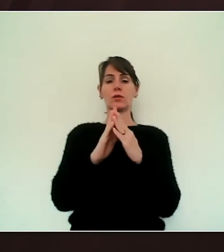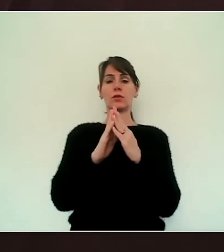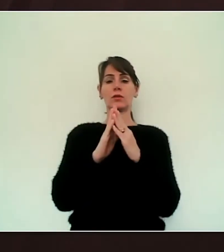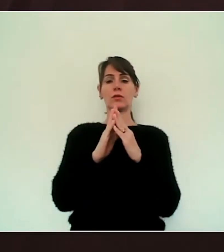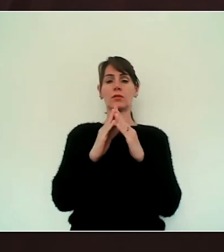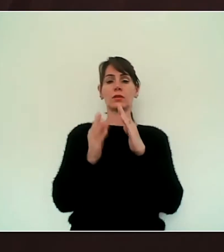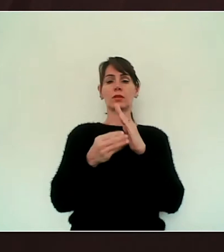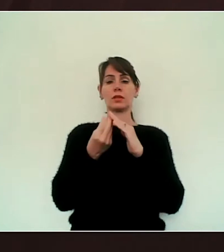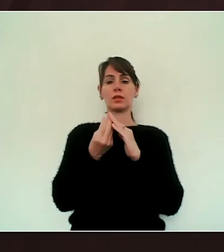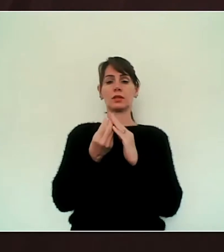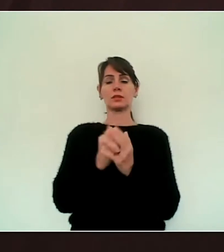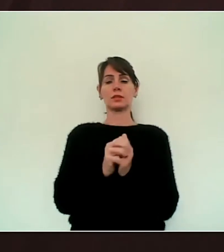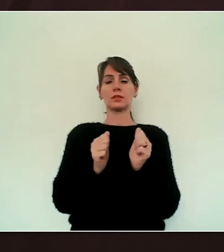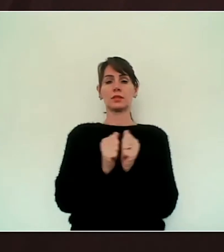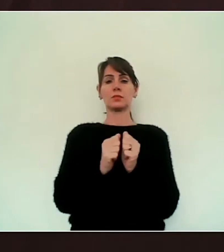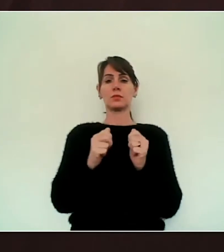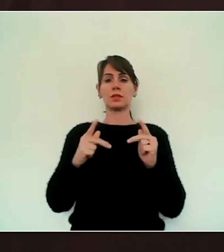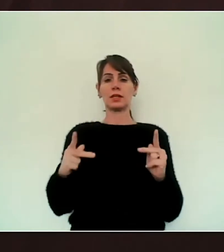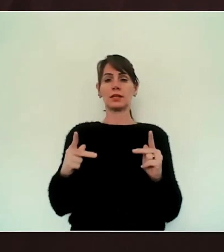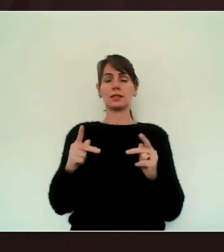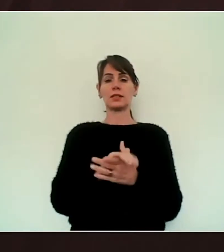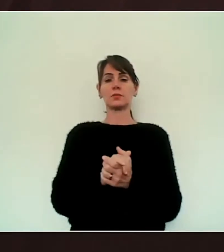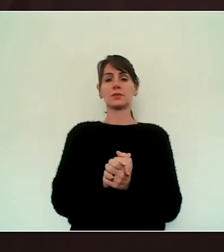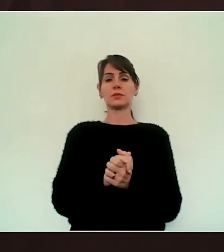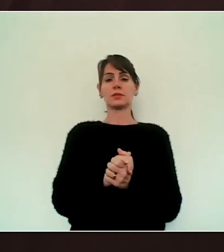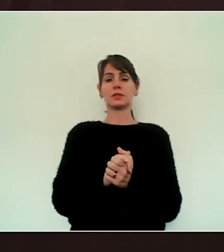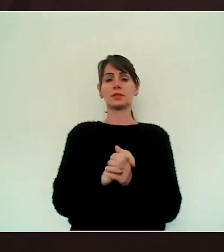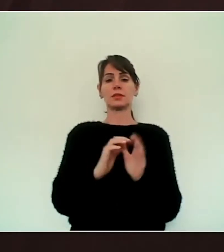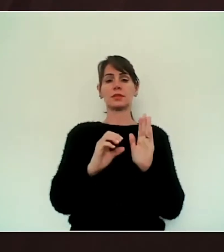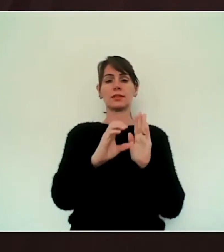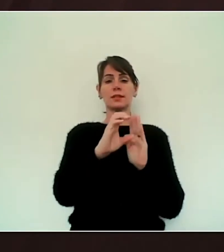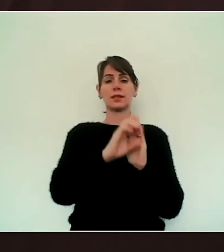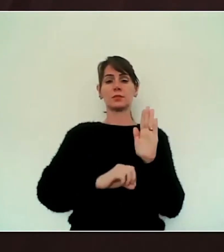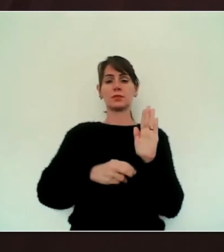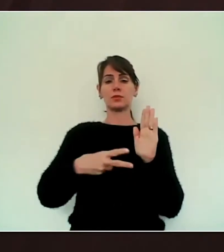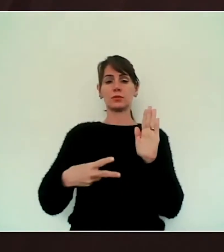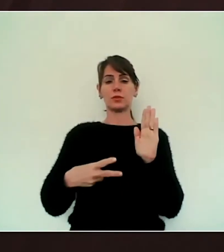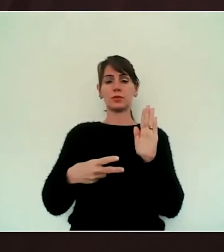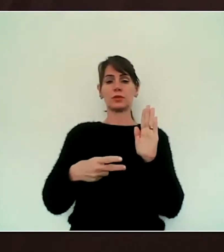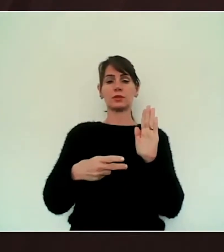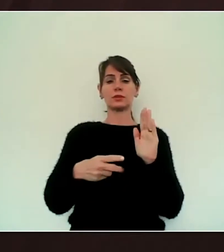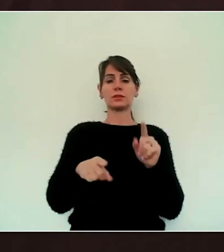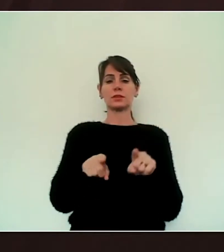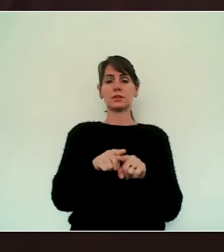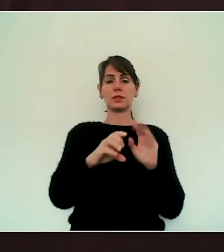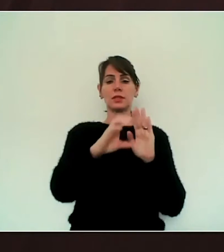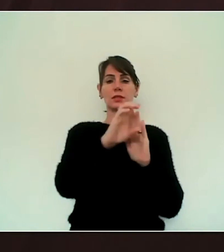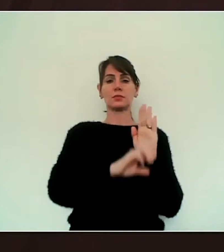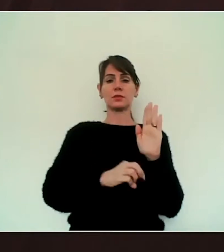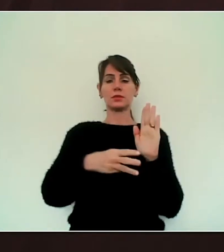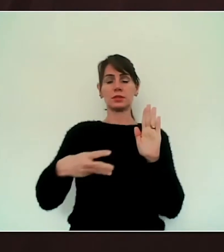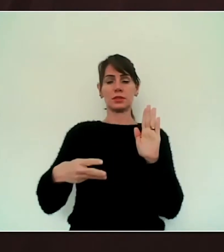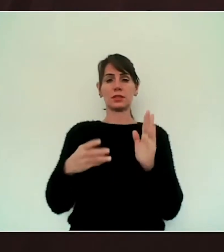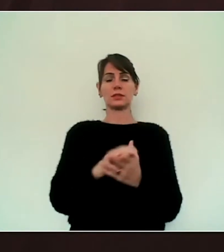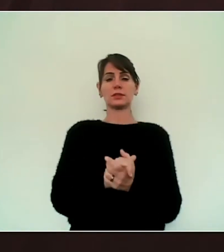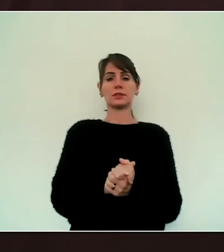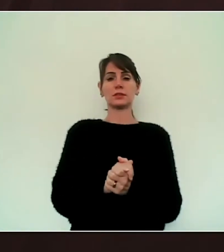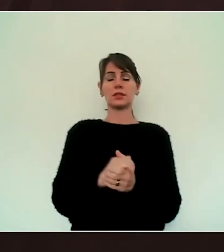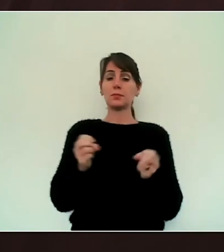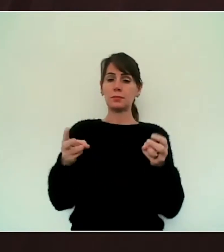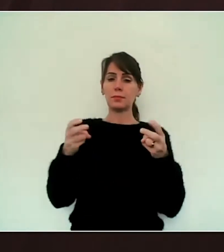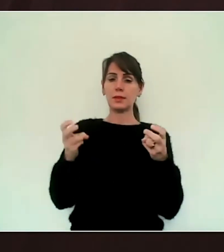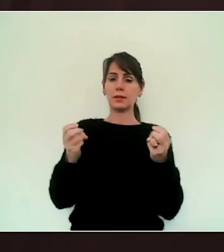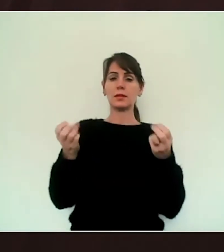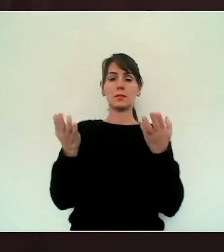2 e 3. Quem tem ouvidos para ouvir o que o Espírito diz às igrejas, não é isso?